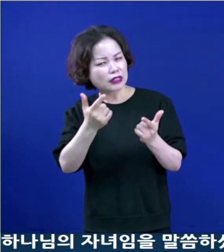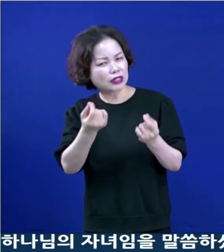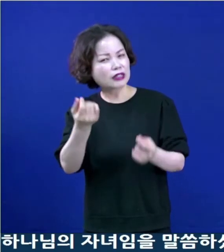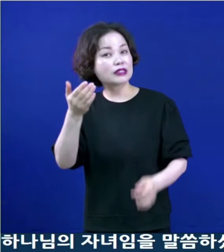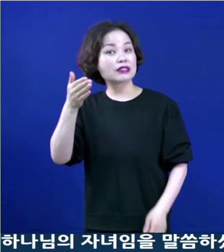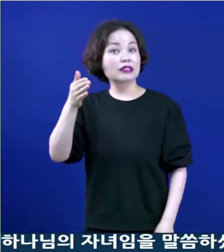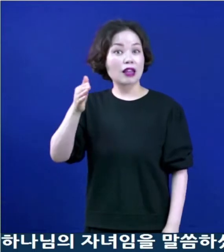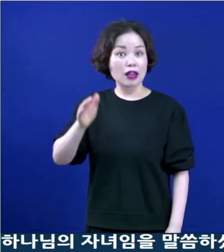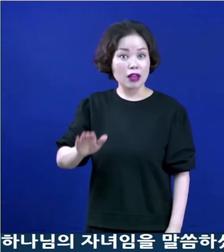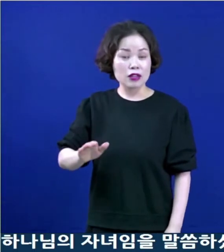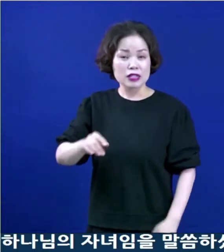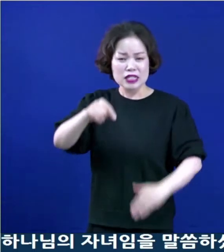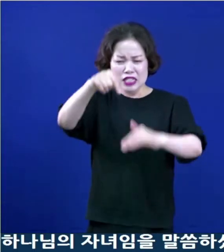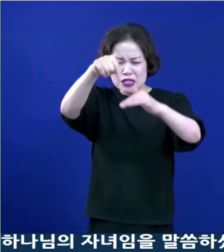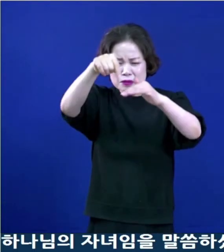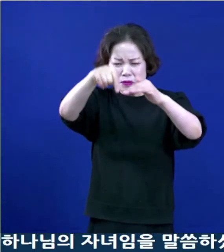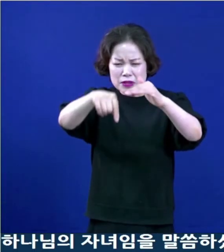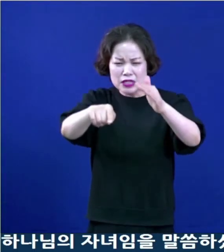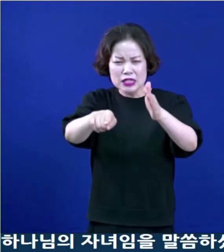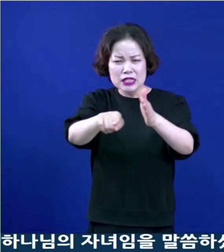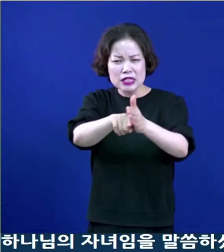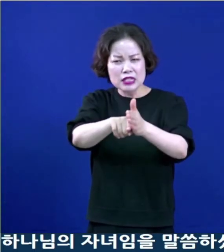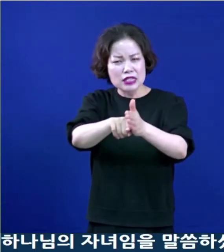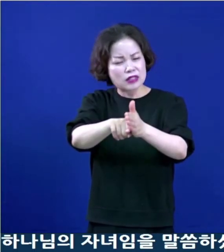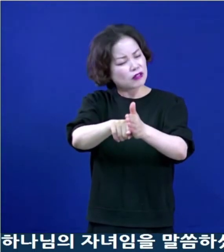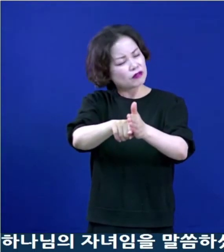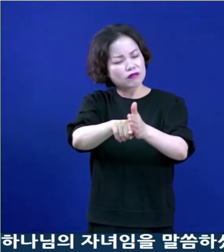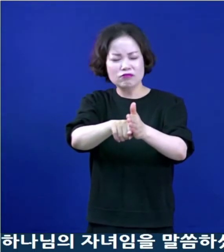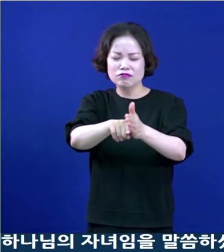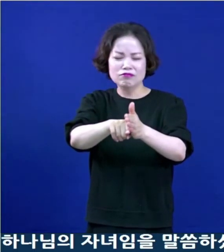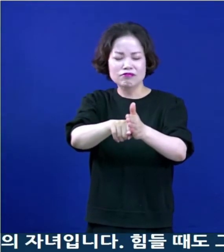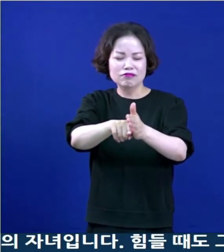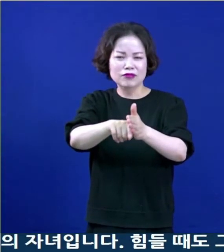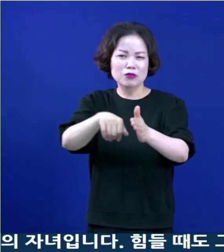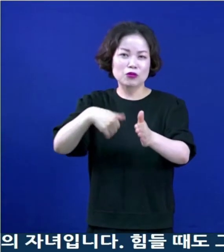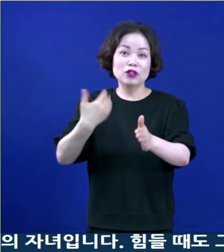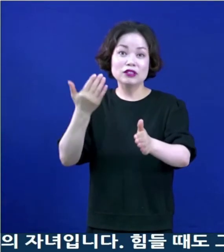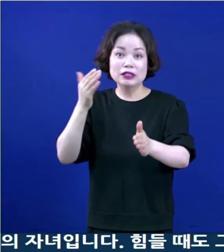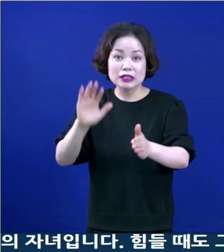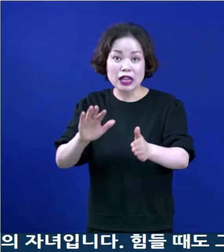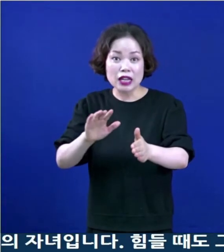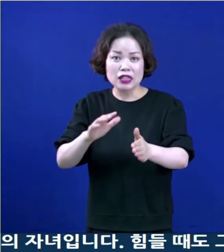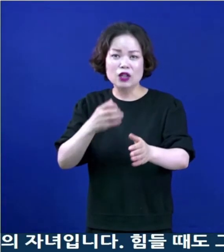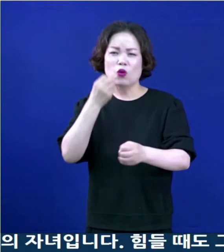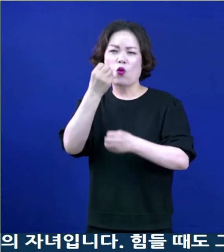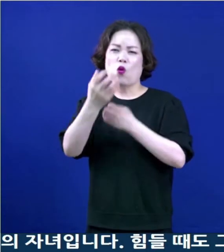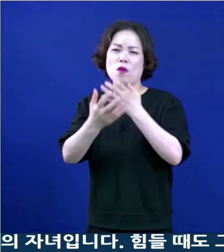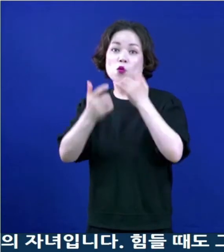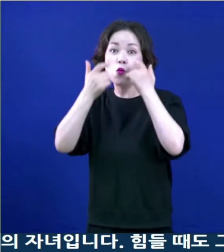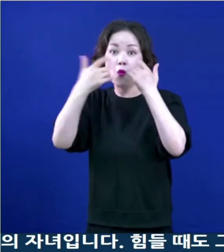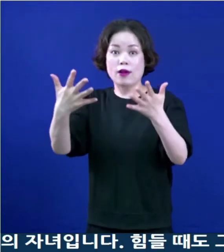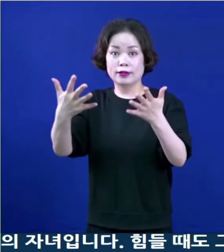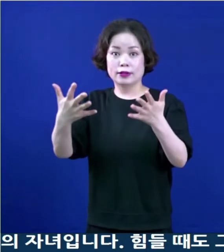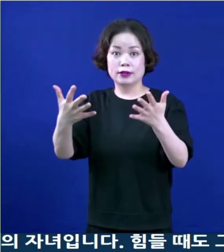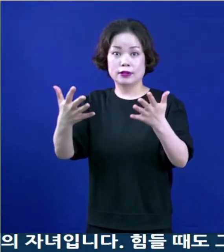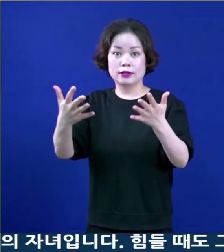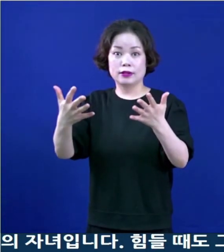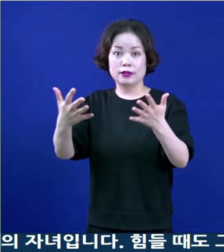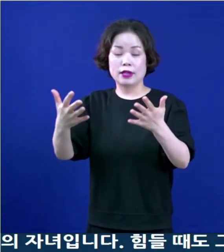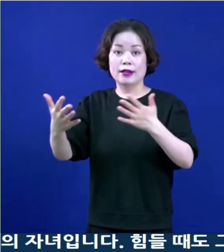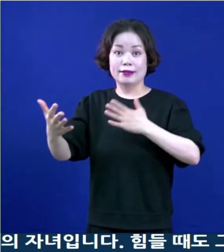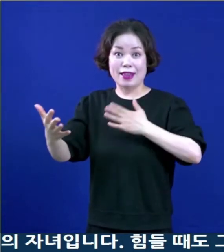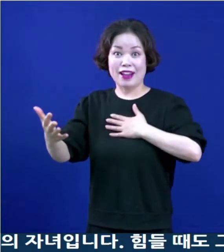기억합니다. 깊이 있는 신앙을 가졌느냐 그런지 잘 모르겠습니다. 그런데 이 고백 하나만큼은 확실히 합니다.